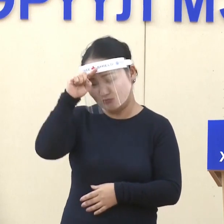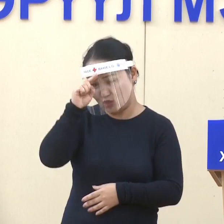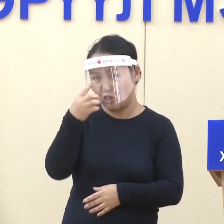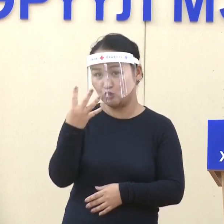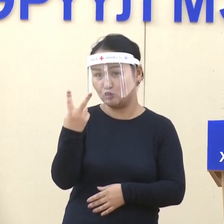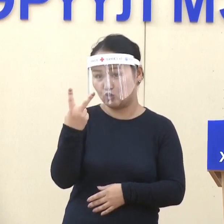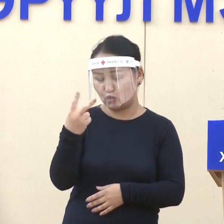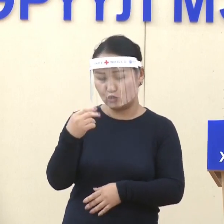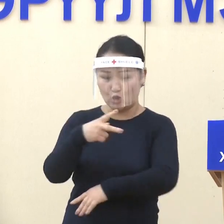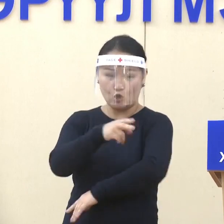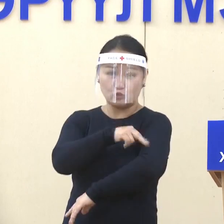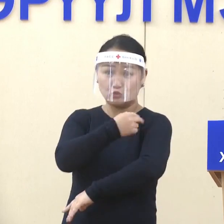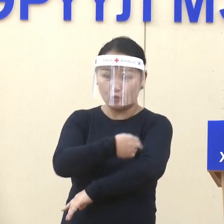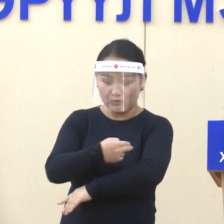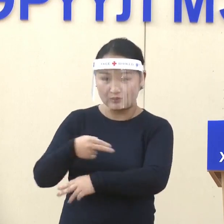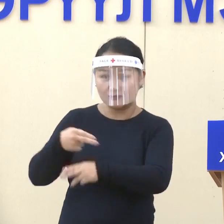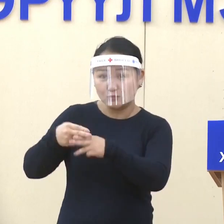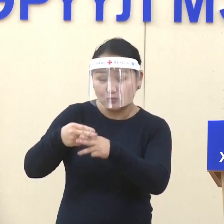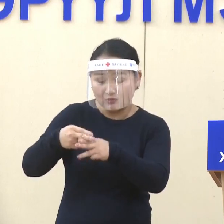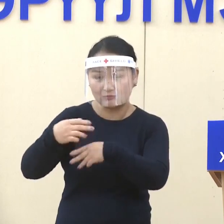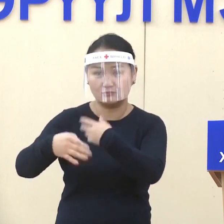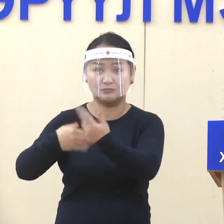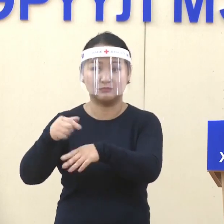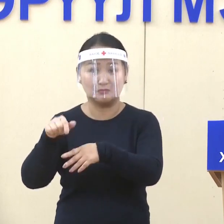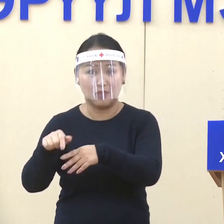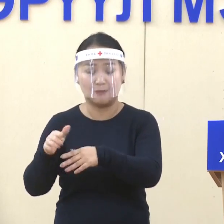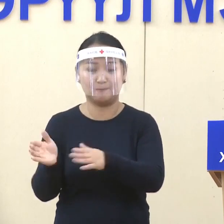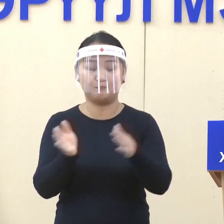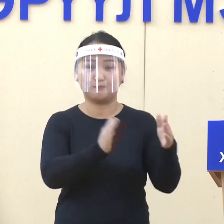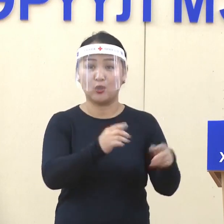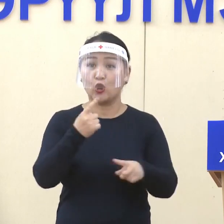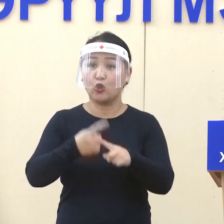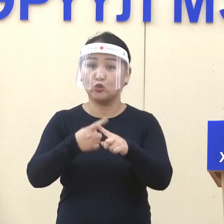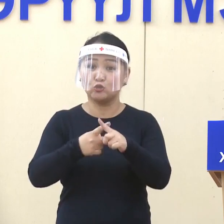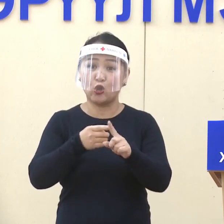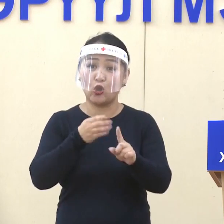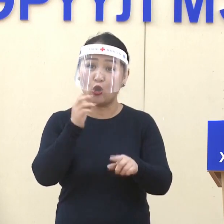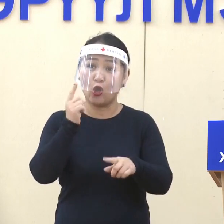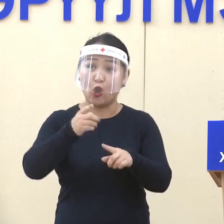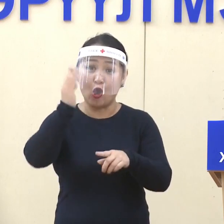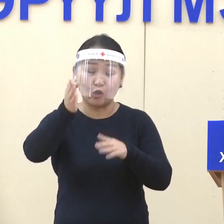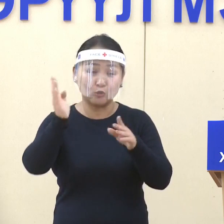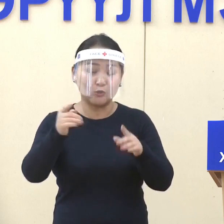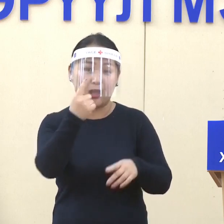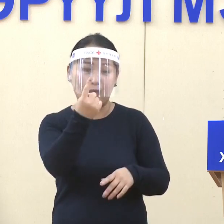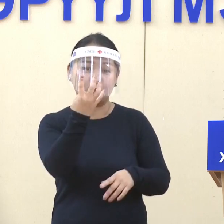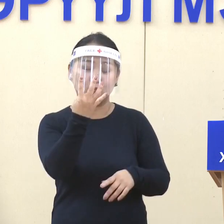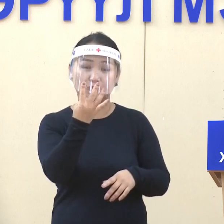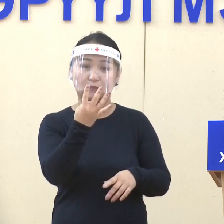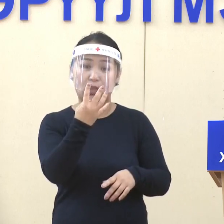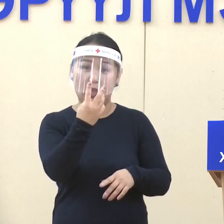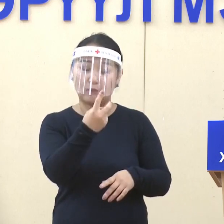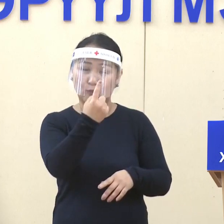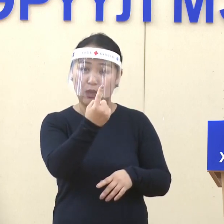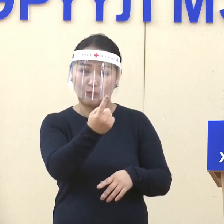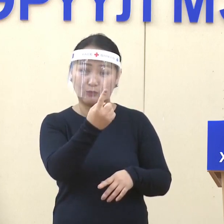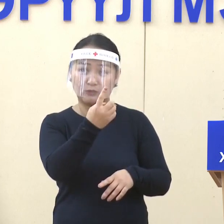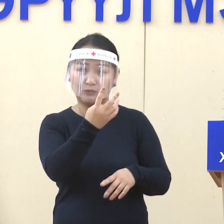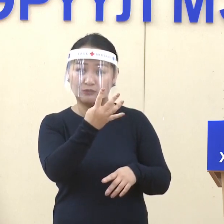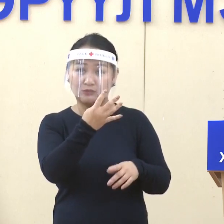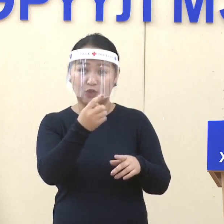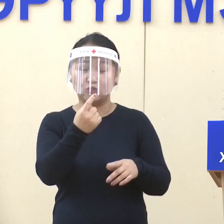асрагч эмнэлгийн тусламж үйлчилгээ үзүүлж байна. За орон нутгийн 18 чиглэлийн галт тэргэнд бол 12 эмч, 5,000